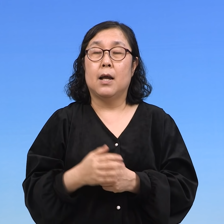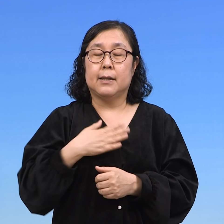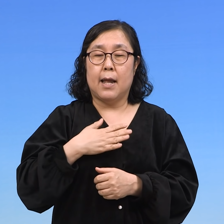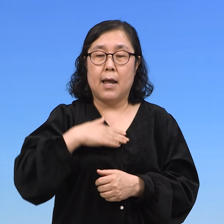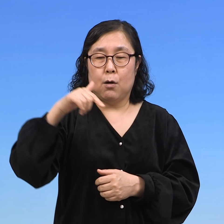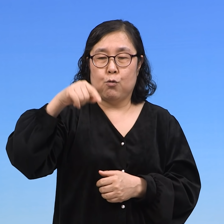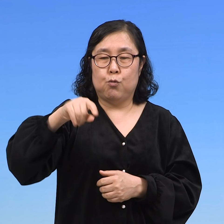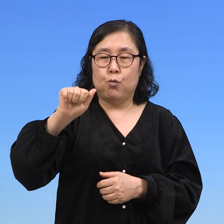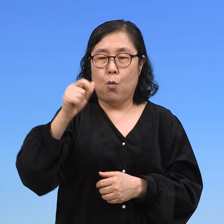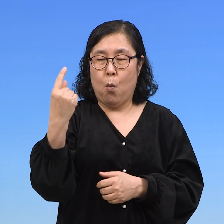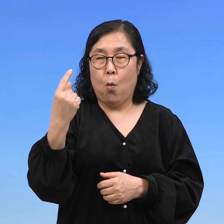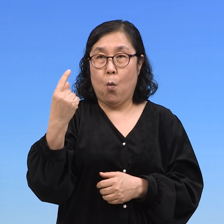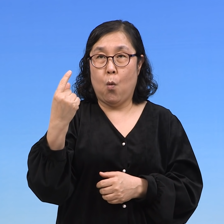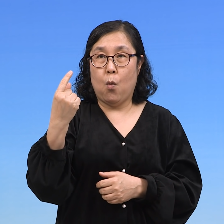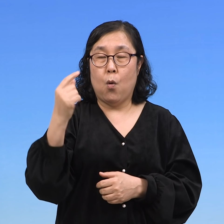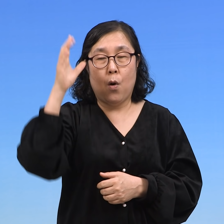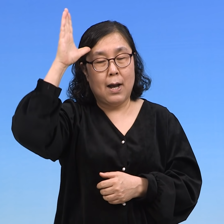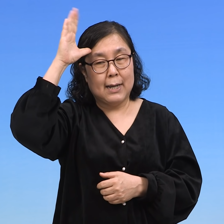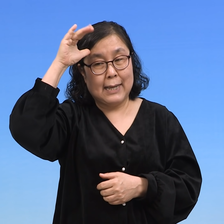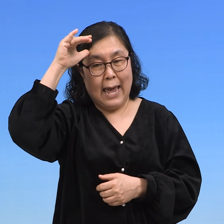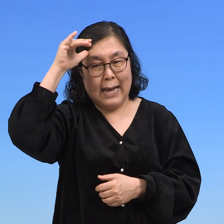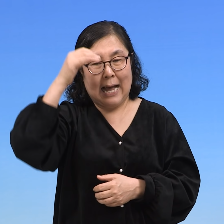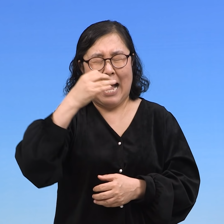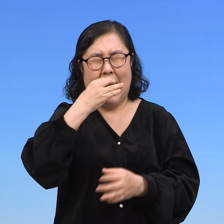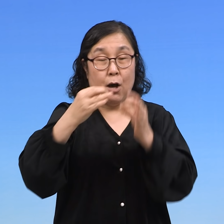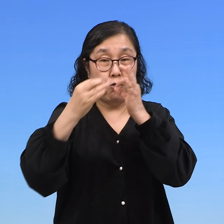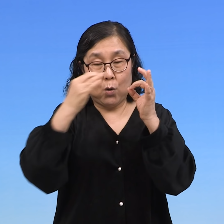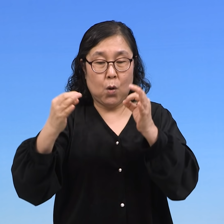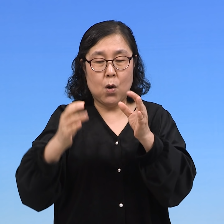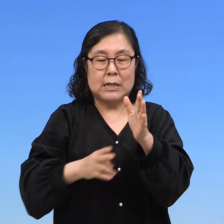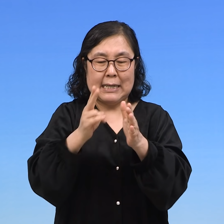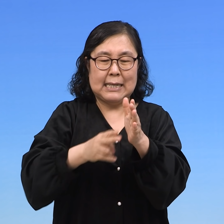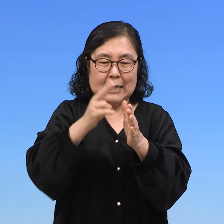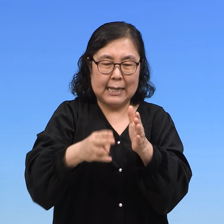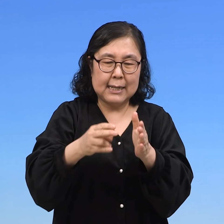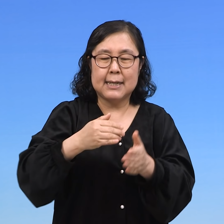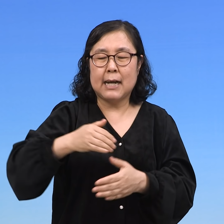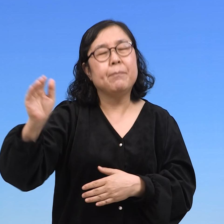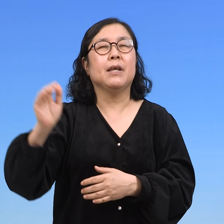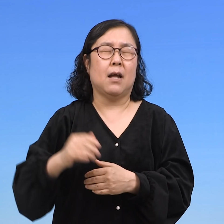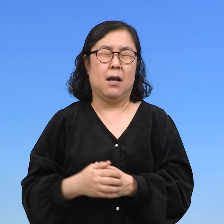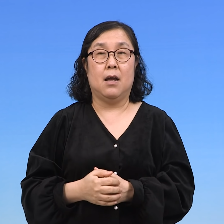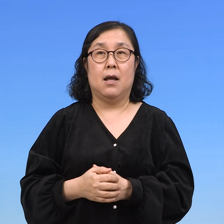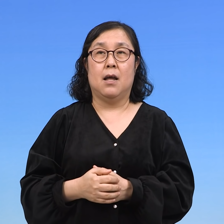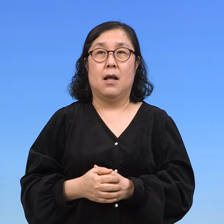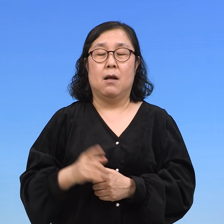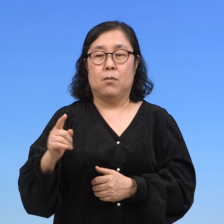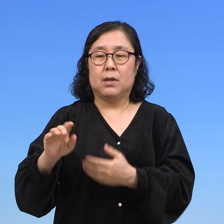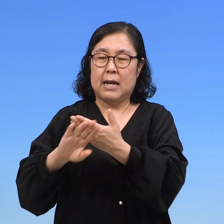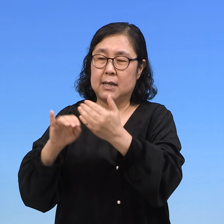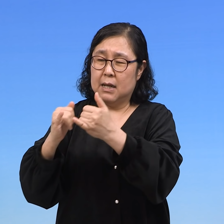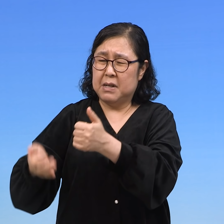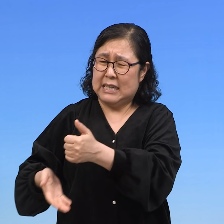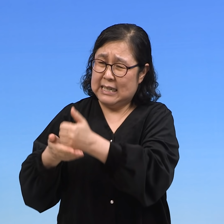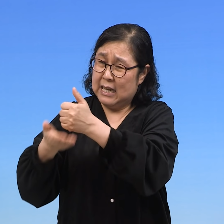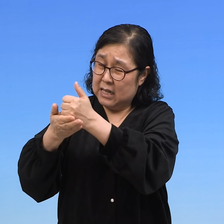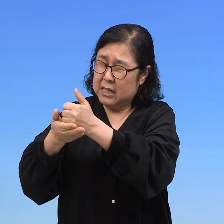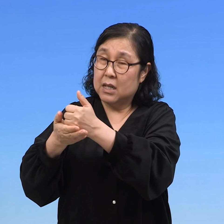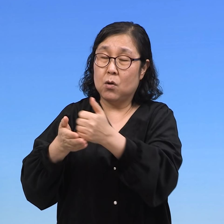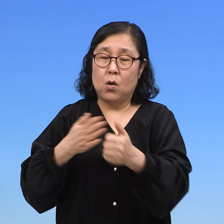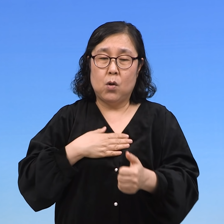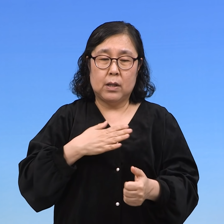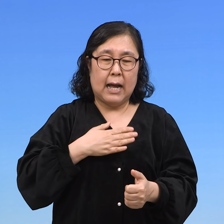이겁니다 저의 구호가 개가 지져도 기차는 간다 누가 뭐 과하게 칭찬을 하든지 누가 뭐 그냥 모함을